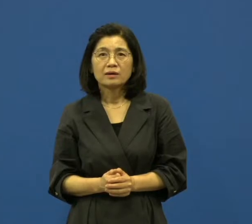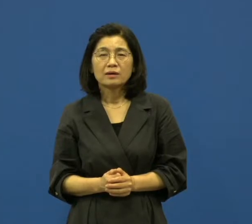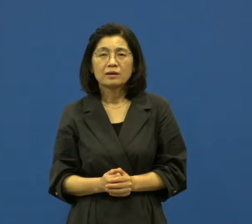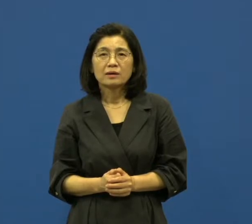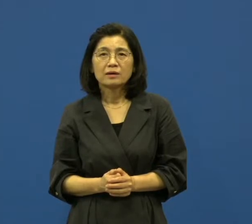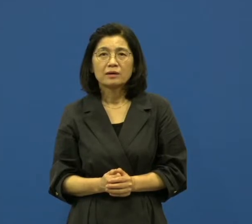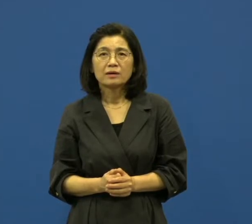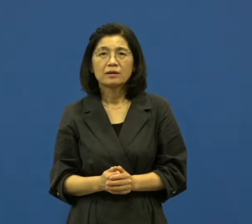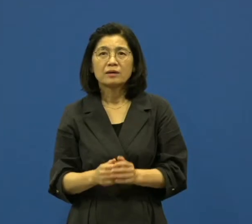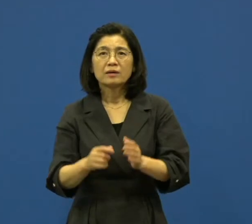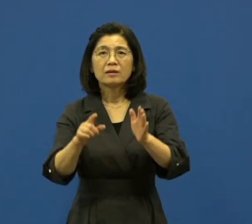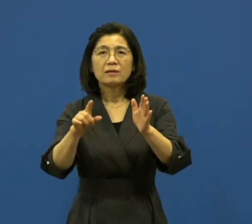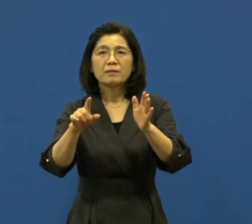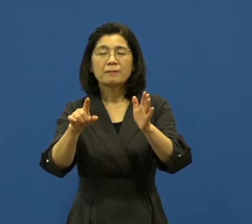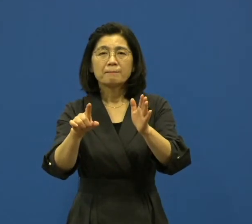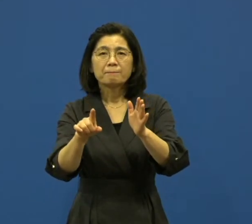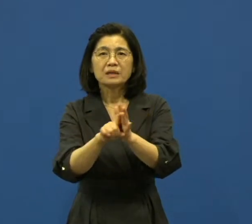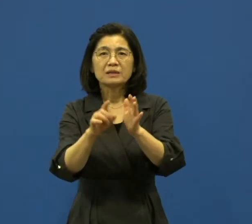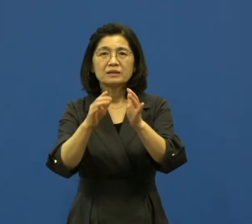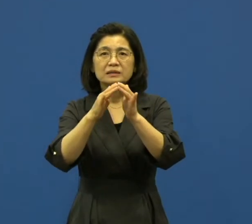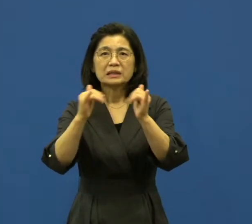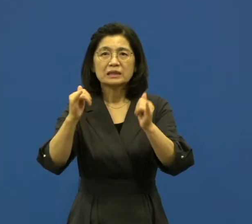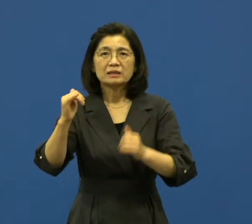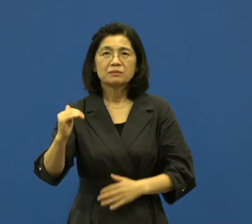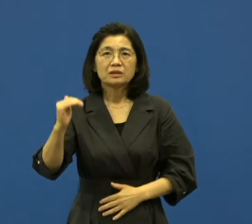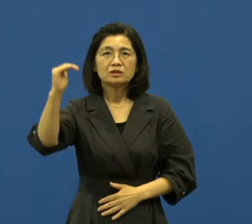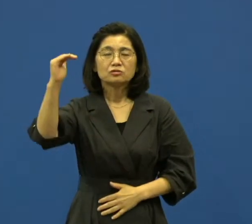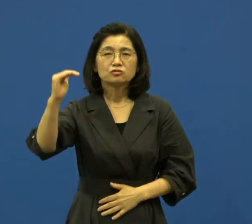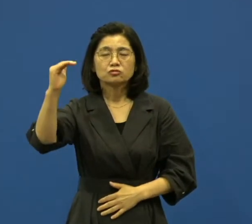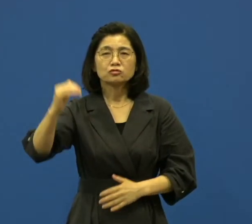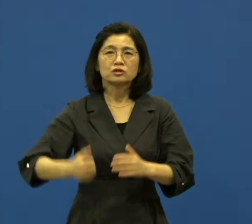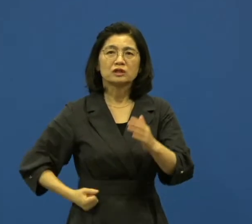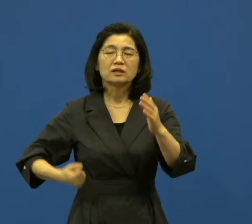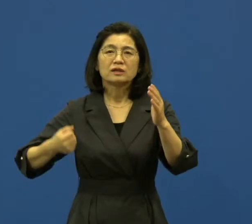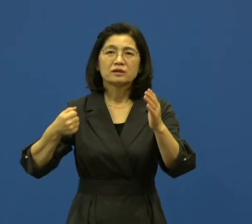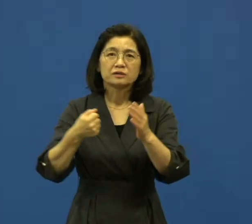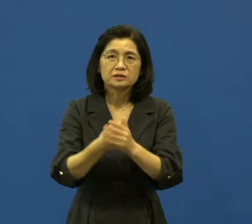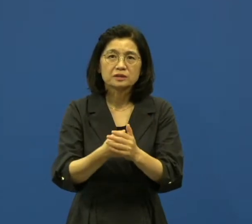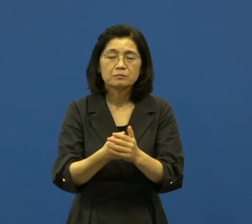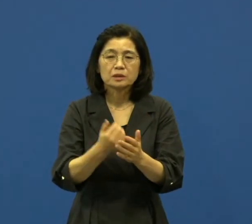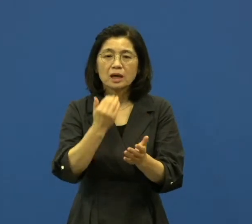거기서 믿는 사람의 수준이 결정됩니다. 돌이나 나무는 인격이 없습니다.